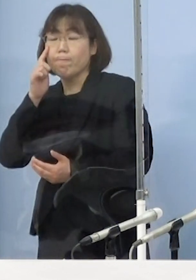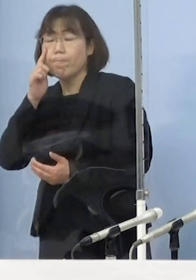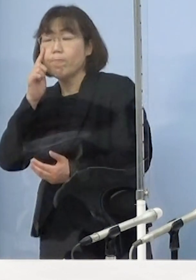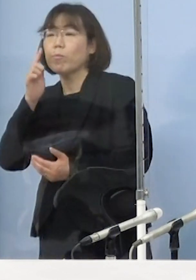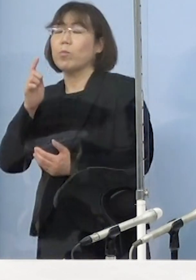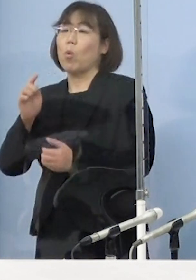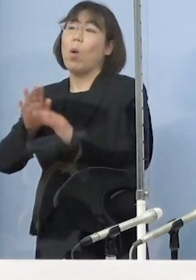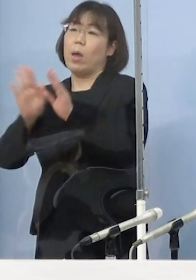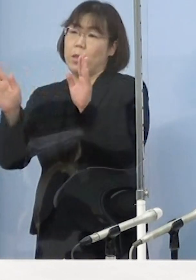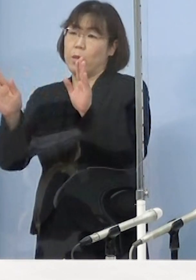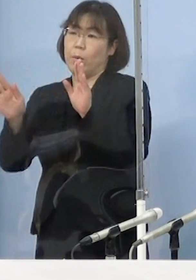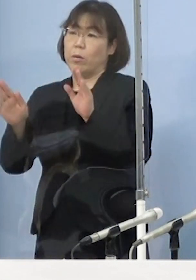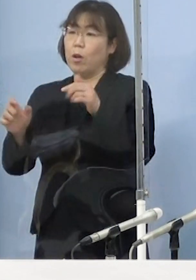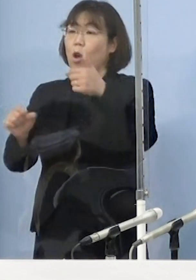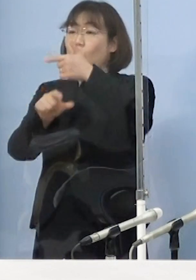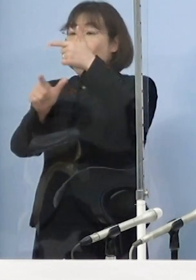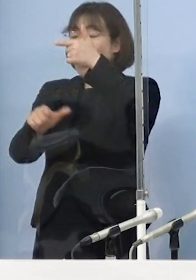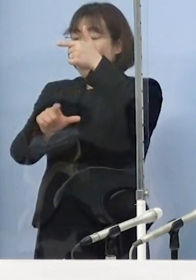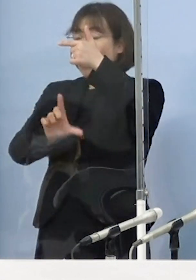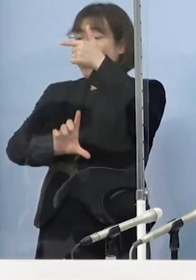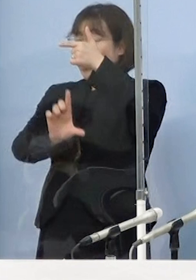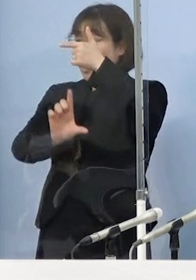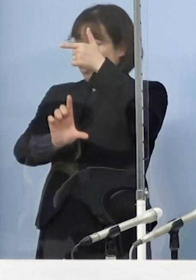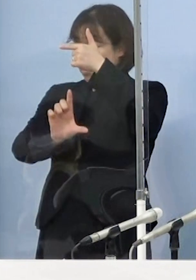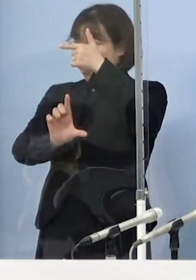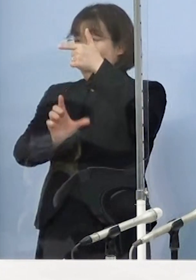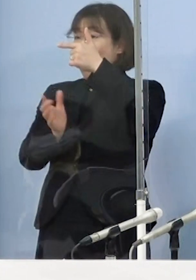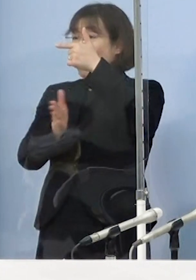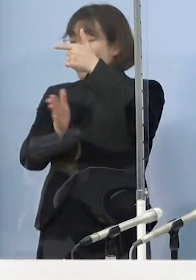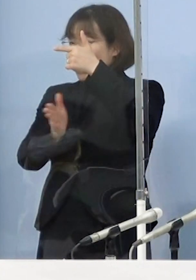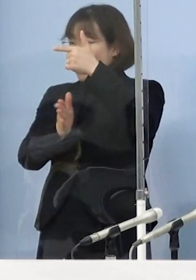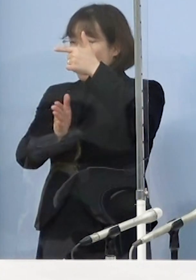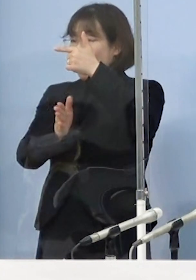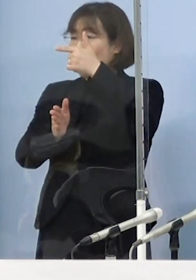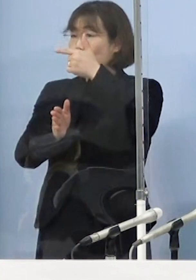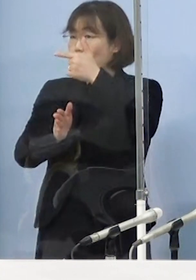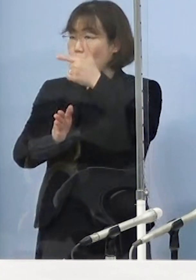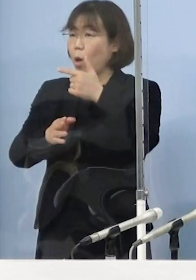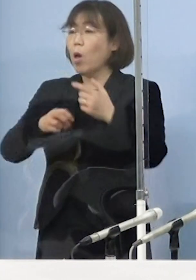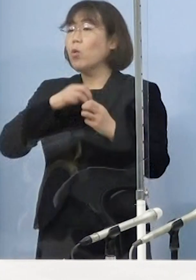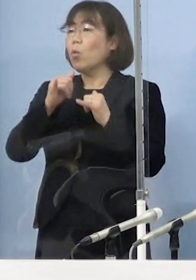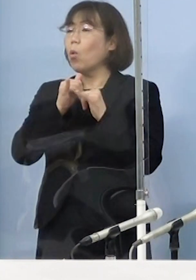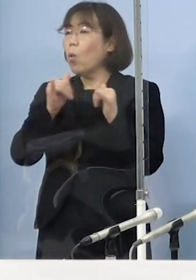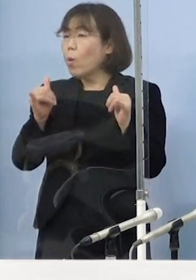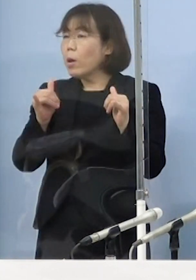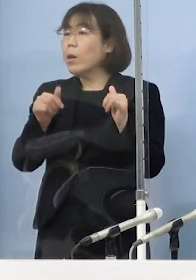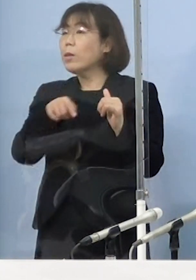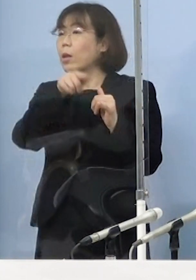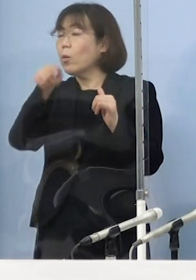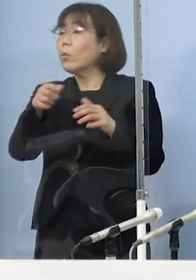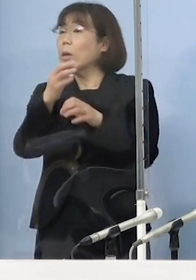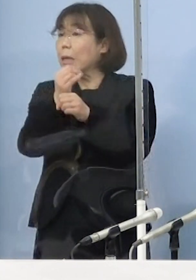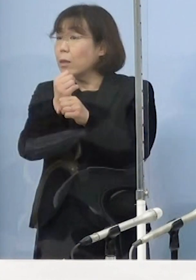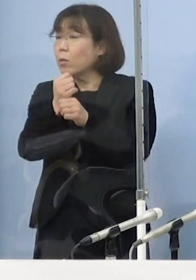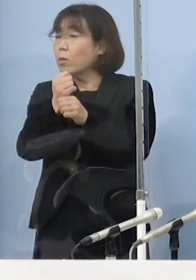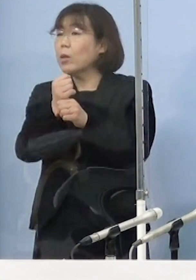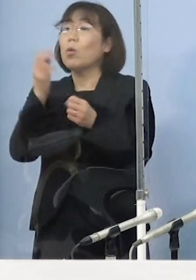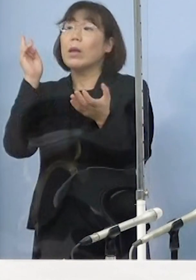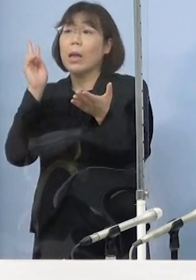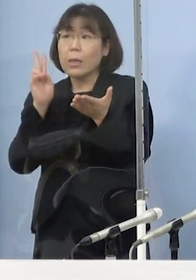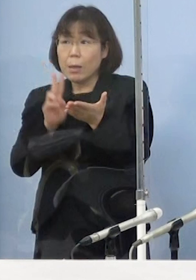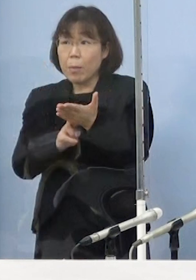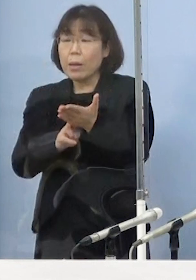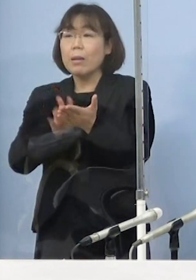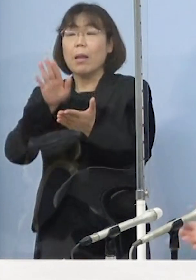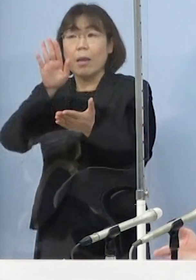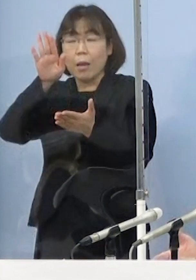ている高齢者の皆さん方の集団接種スタートピンポイントでいつですと、でこれを決めれれば今度